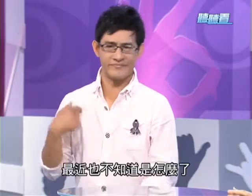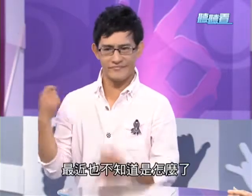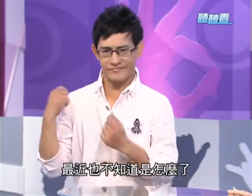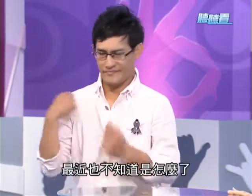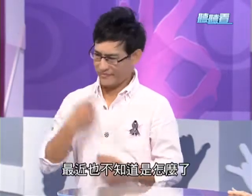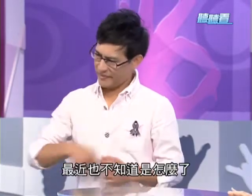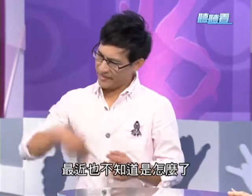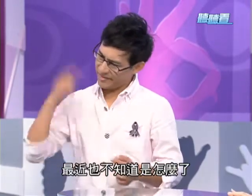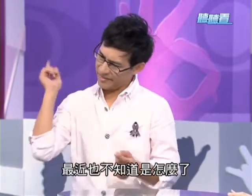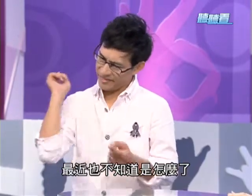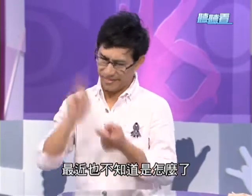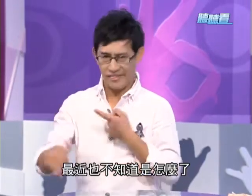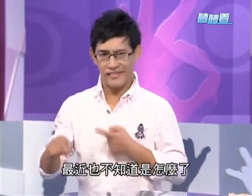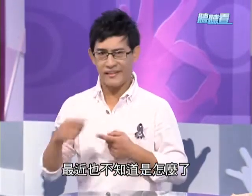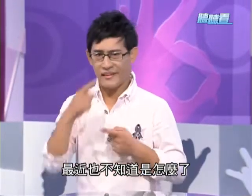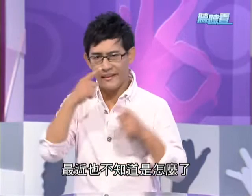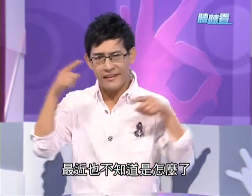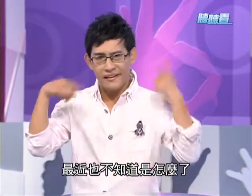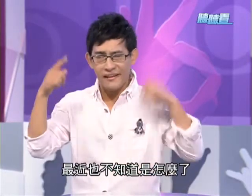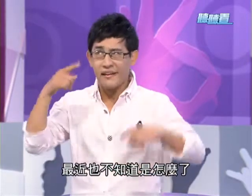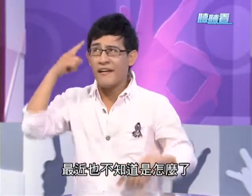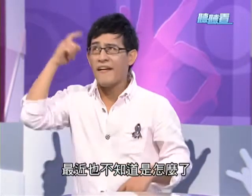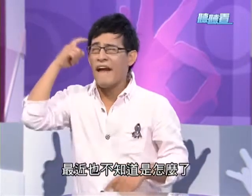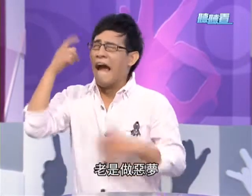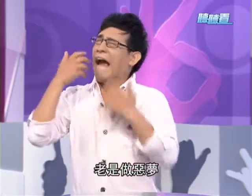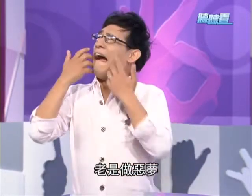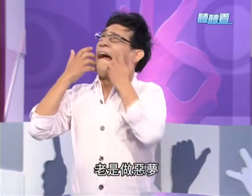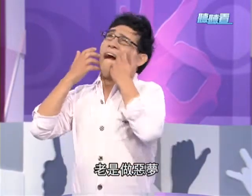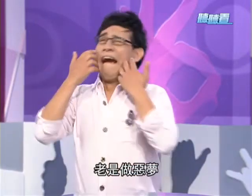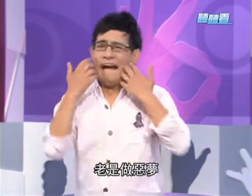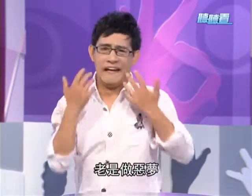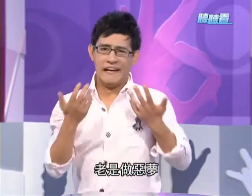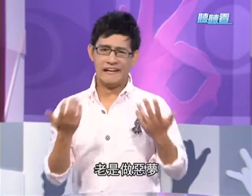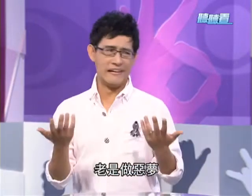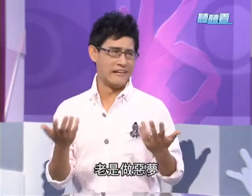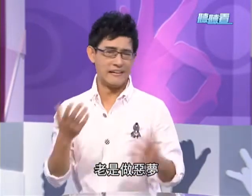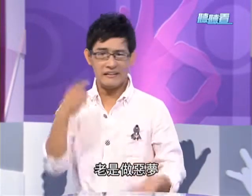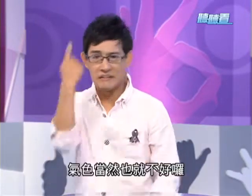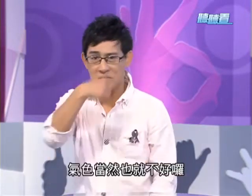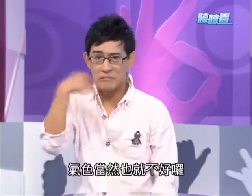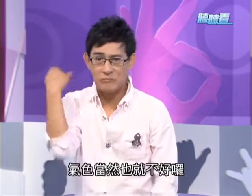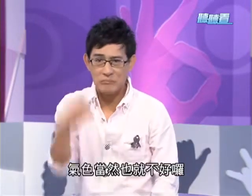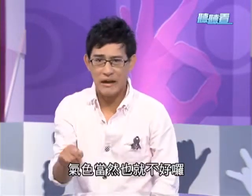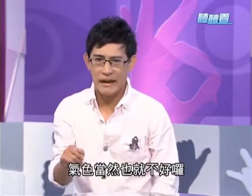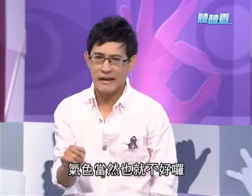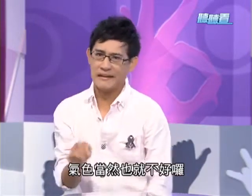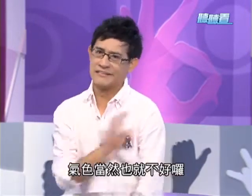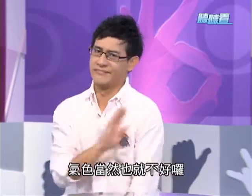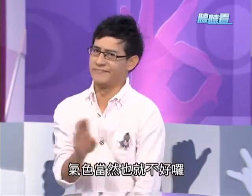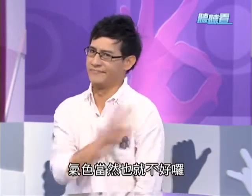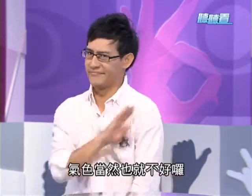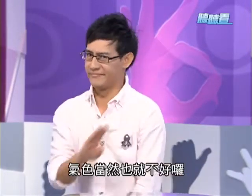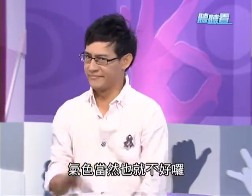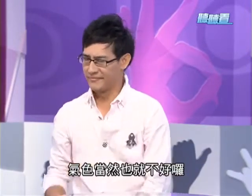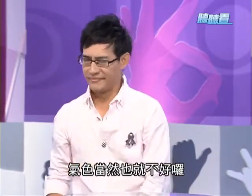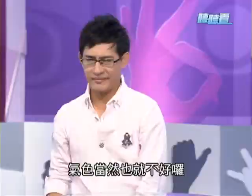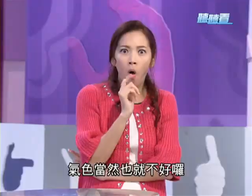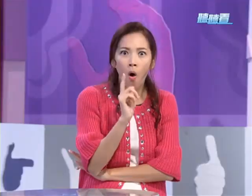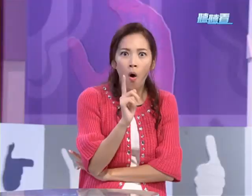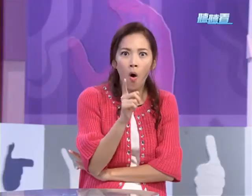啊，也不知道是怎么了，老是做噩梦，气色当然也就不好喽。